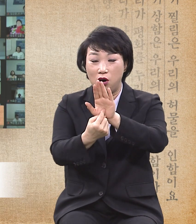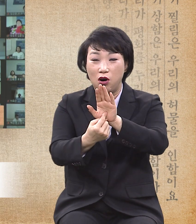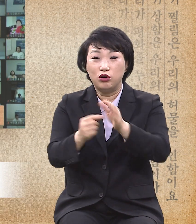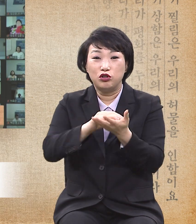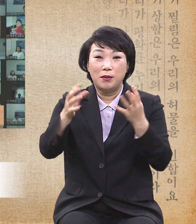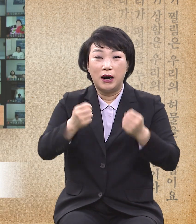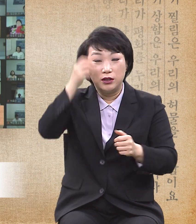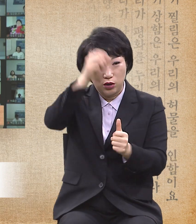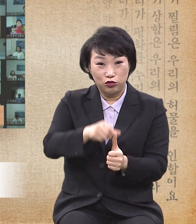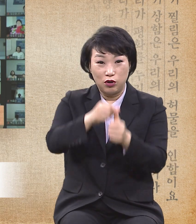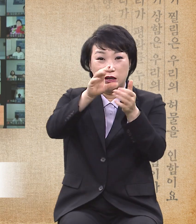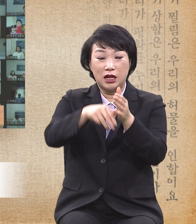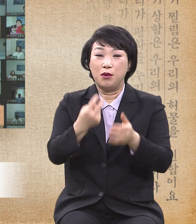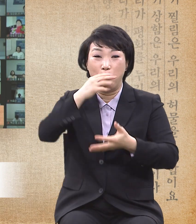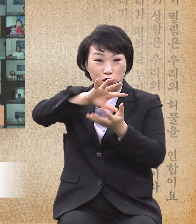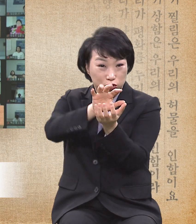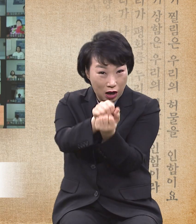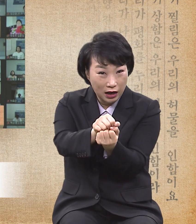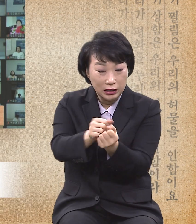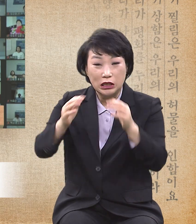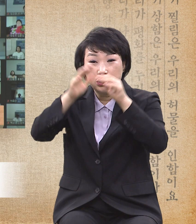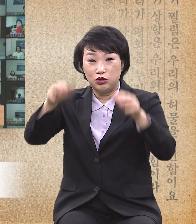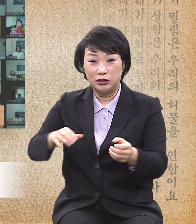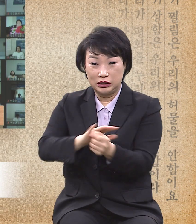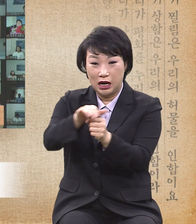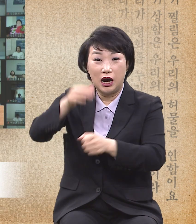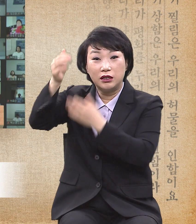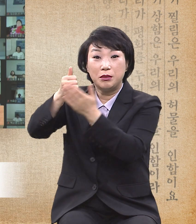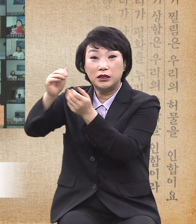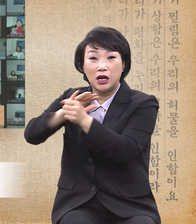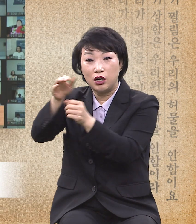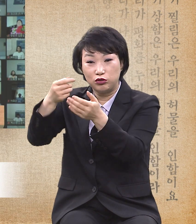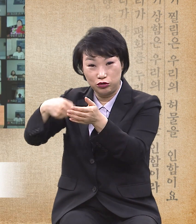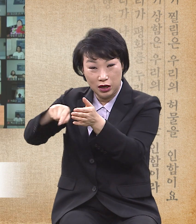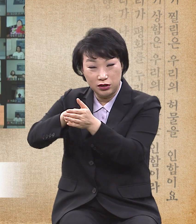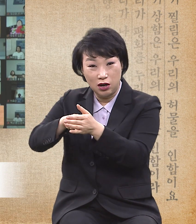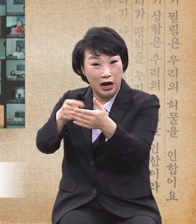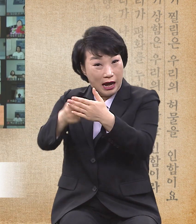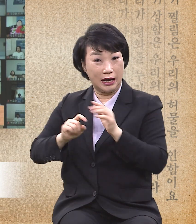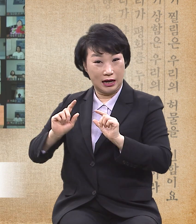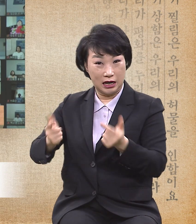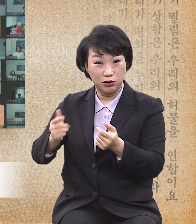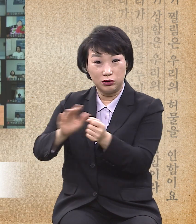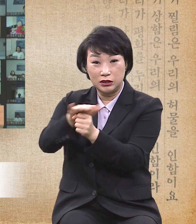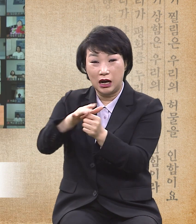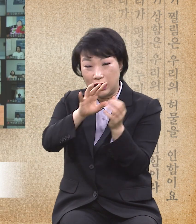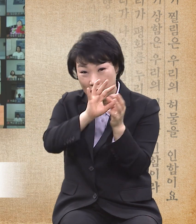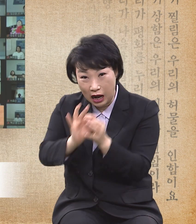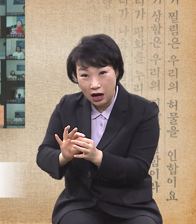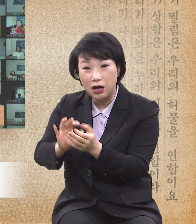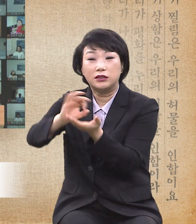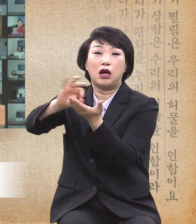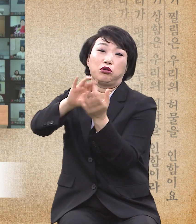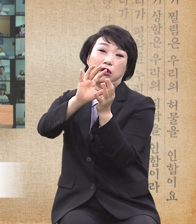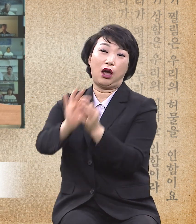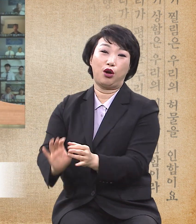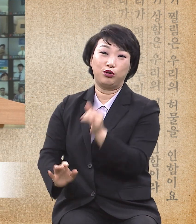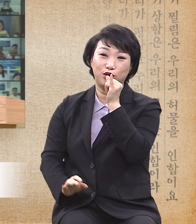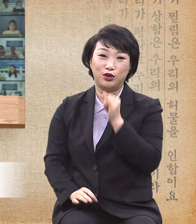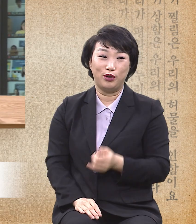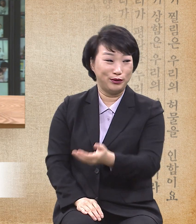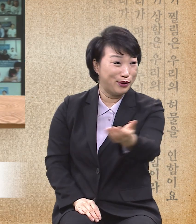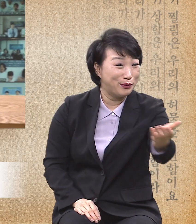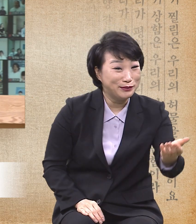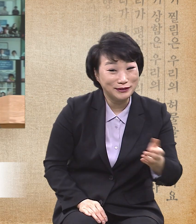영혼을 살리는데 목숨을 이웃 사랑, 하나님 사랑을 위해서 아끼지 않고 사용한다 이 말입니다.